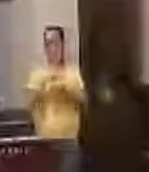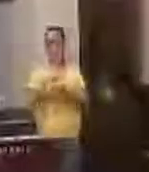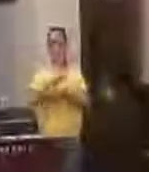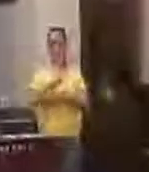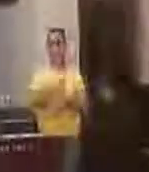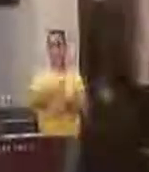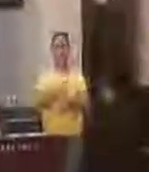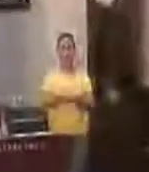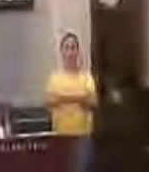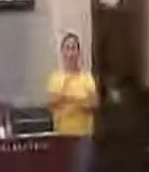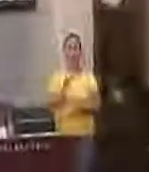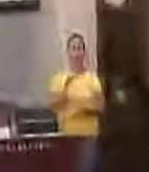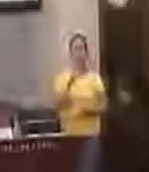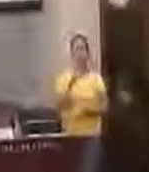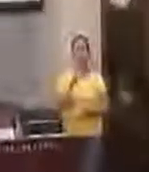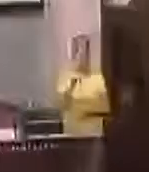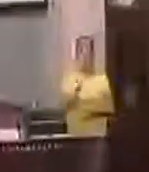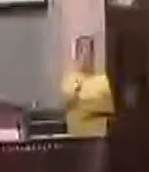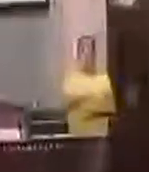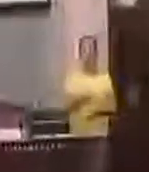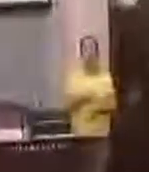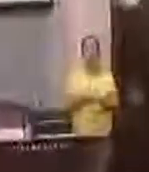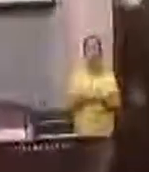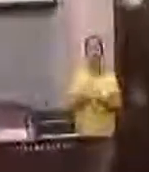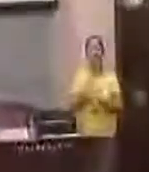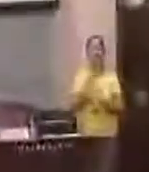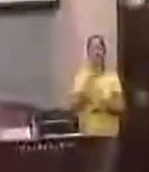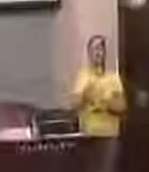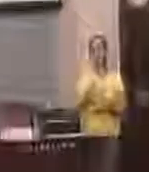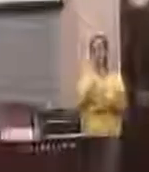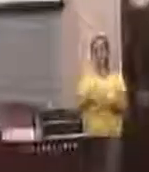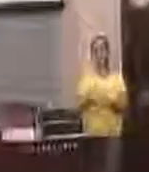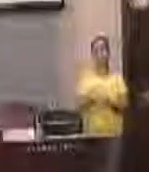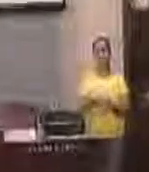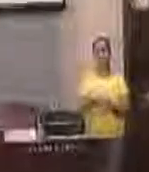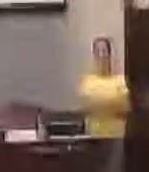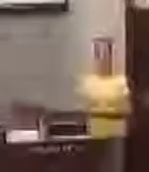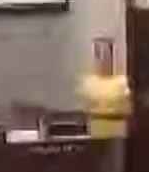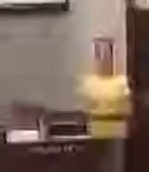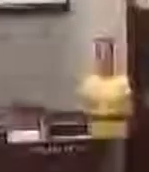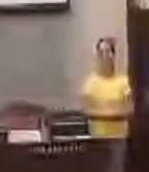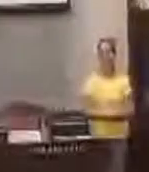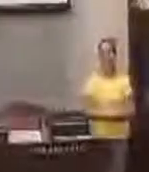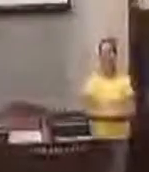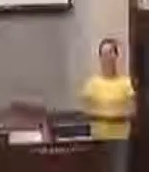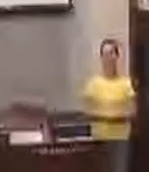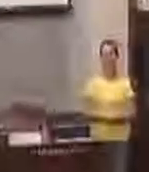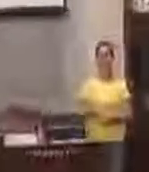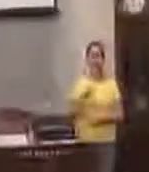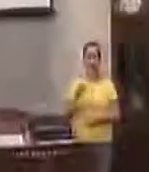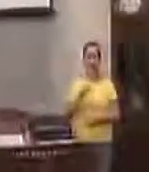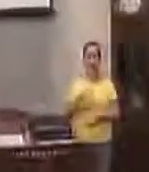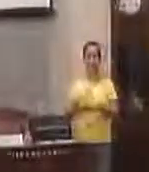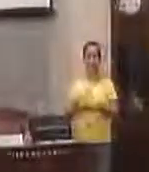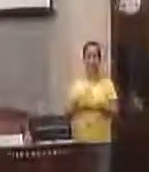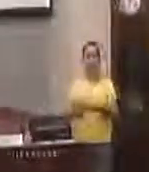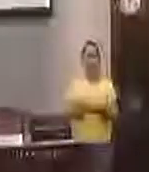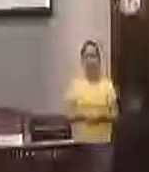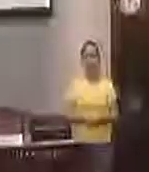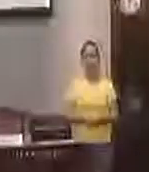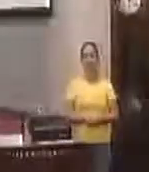secretária Flávia. Boa noite, secretária Denise. Não sei se eu... Não, Ciane Luiz, boa noite, boa